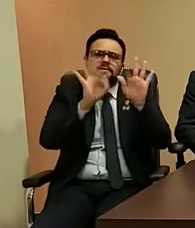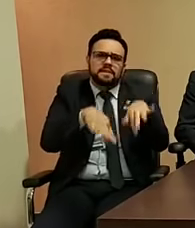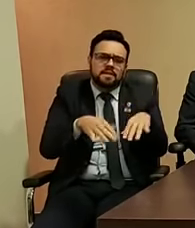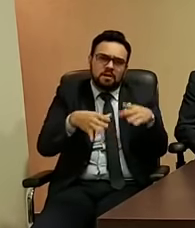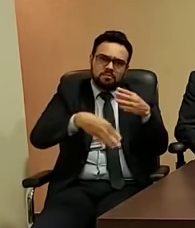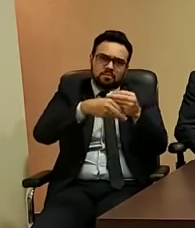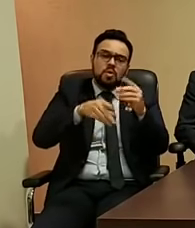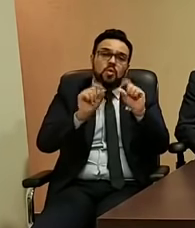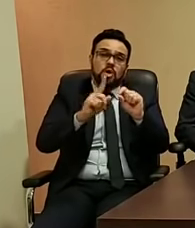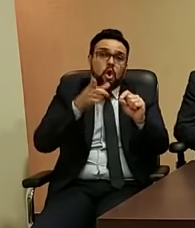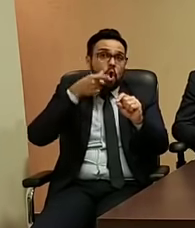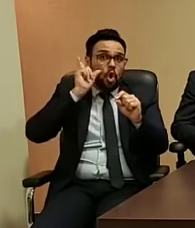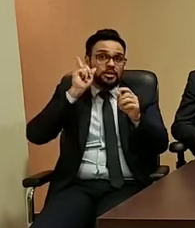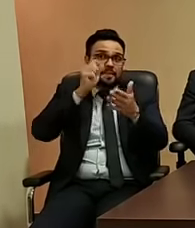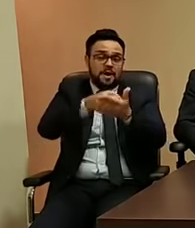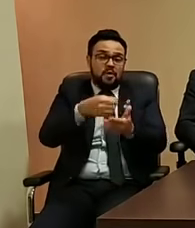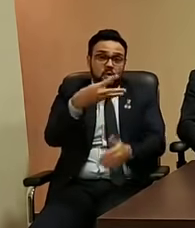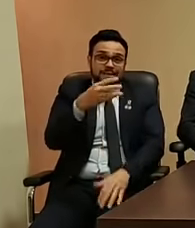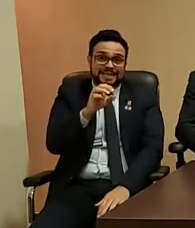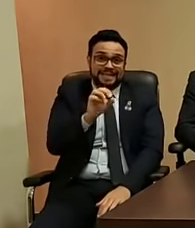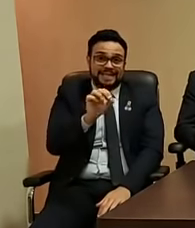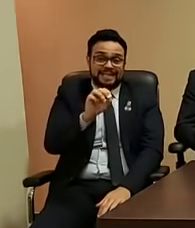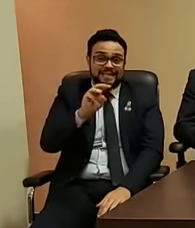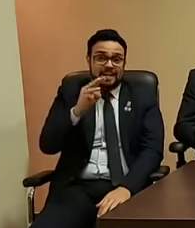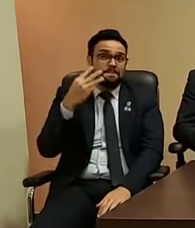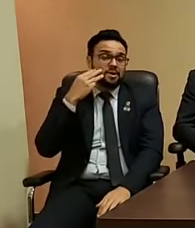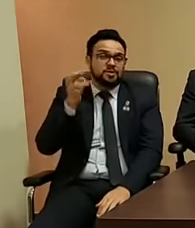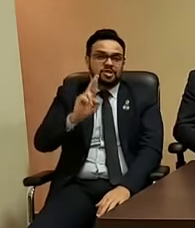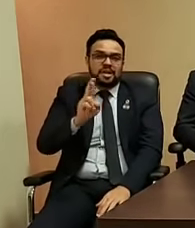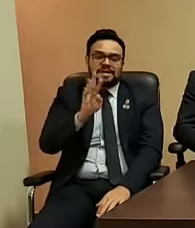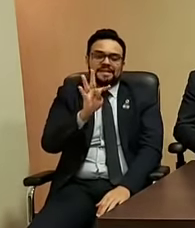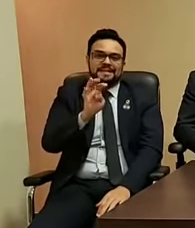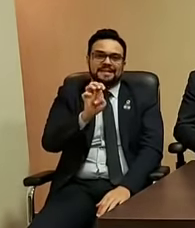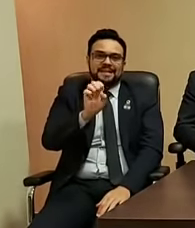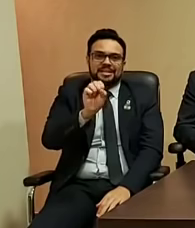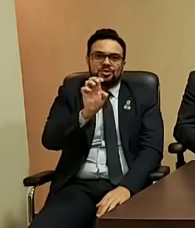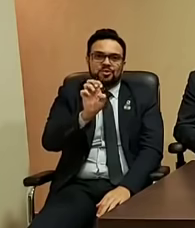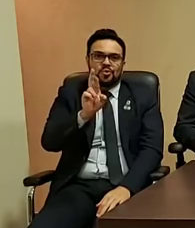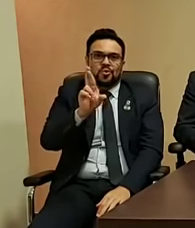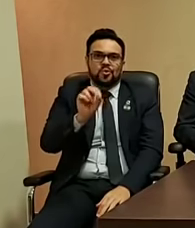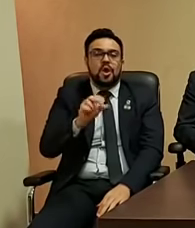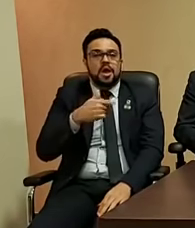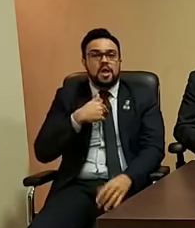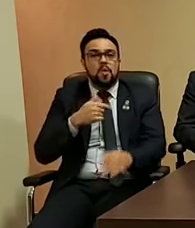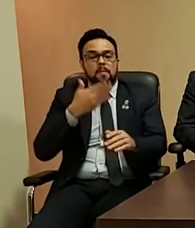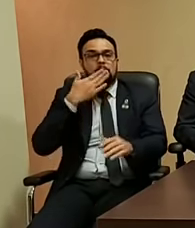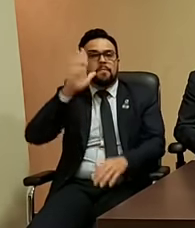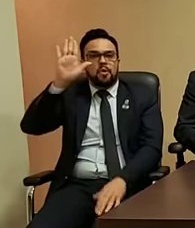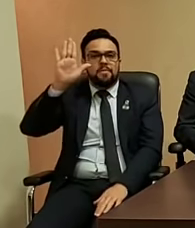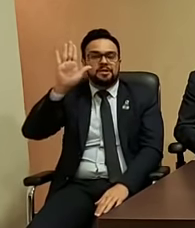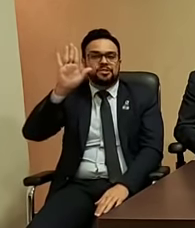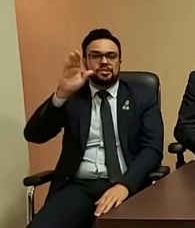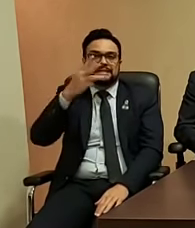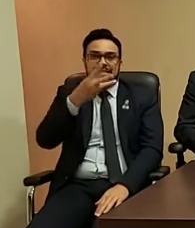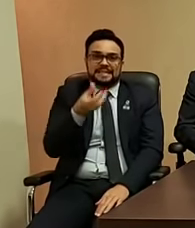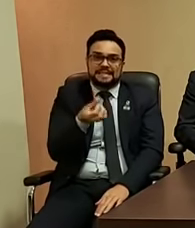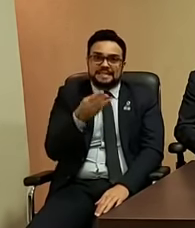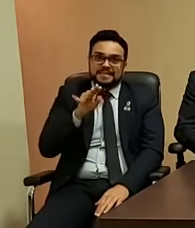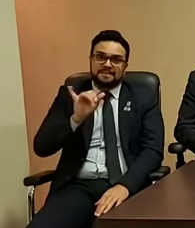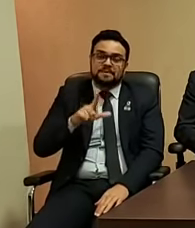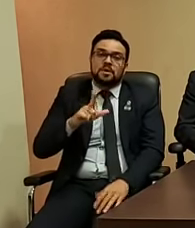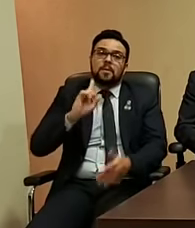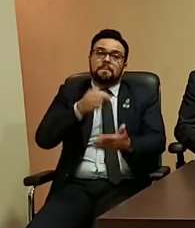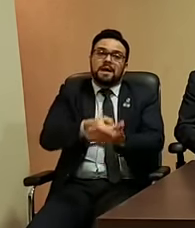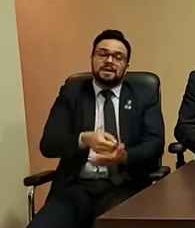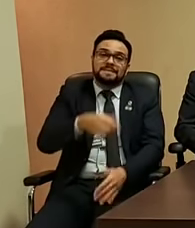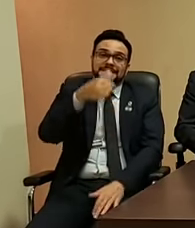presidente, ontem a gente pagou para o Tesouro 30 bilhões de reais. Tá? Então, na minha posse, eu tinha comprometido 126 bi, pagando 132,5. Então, pagamos